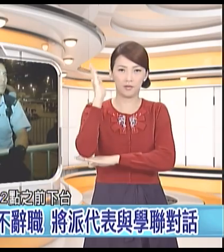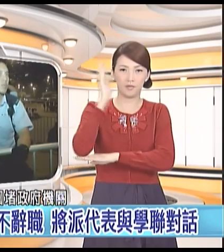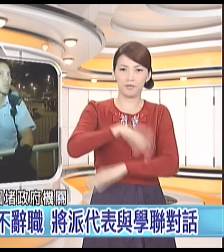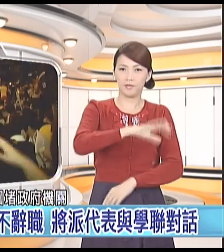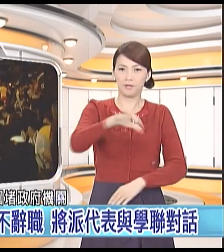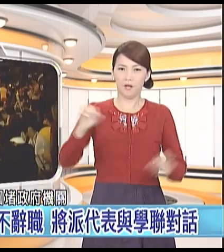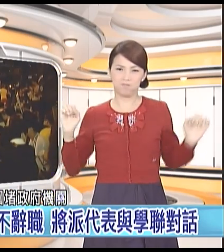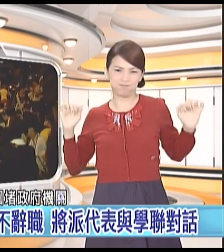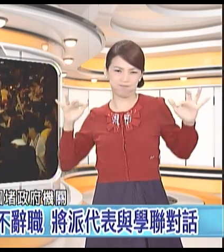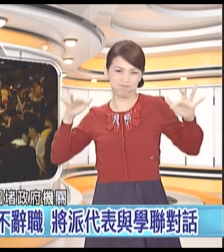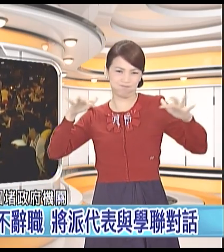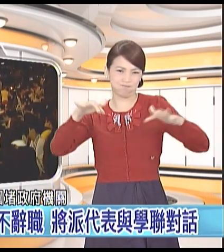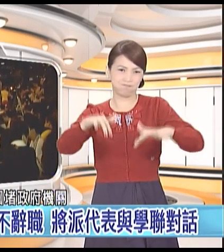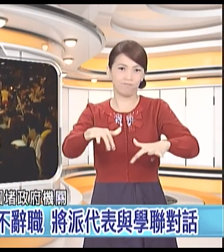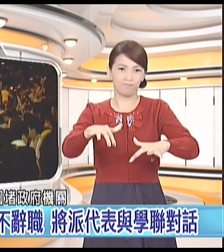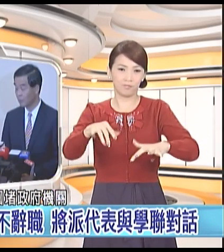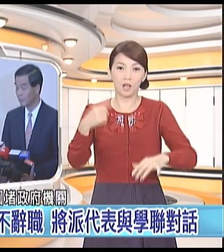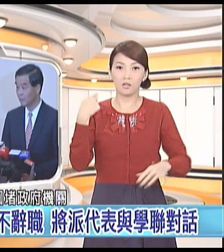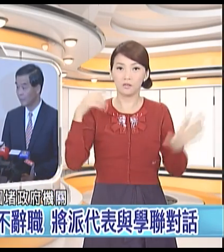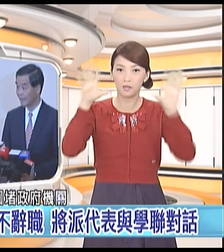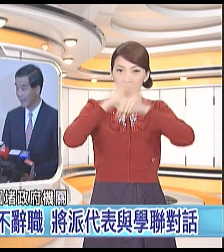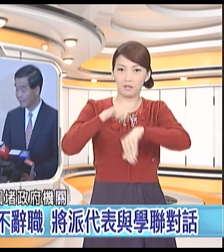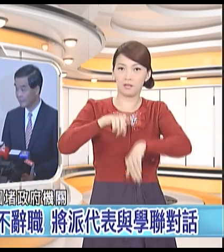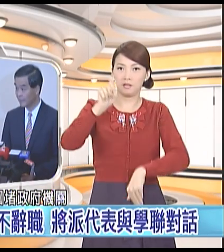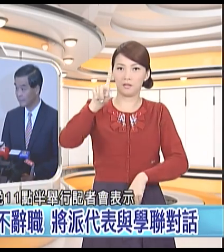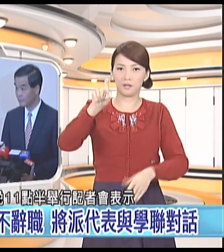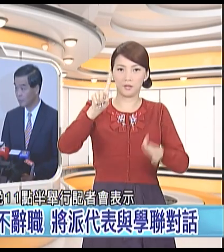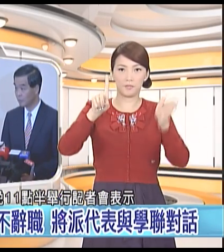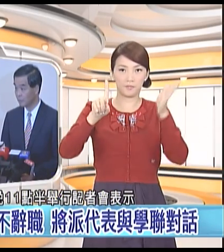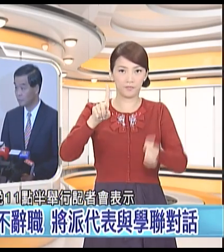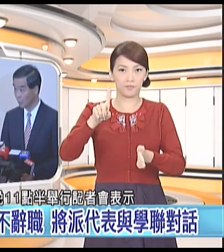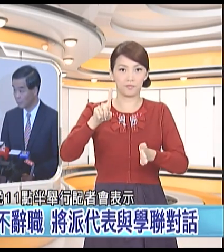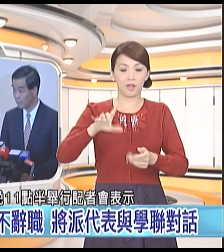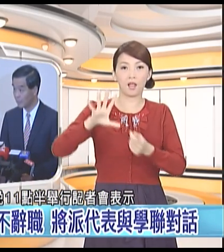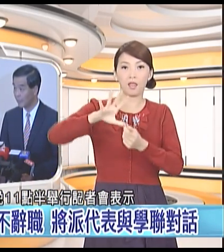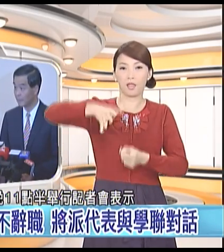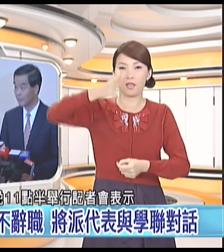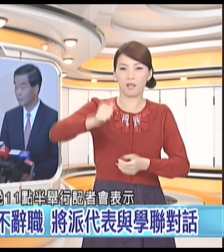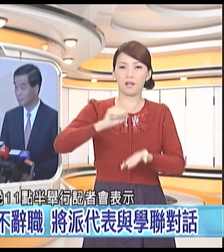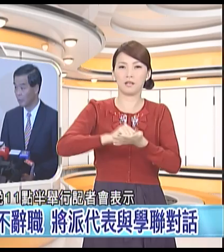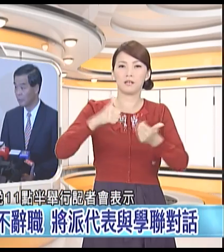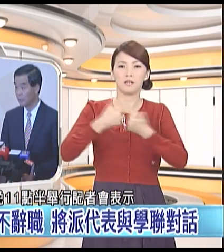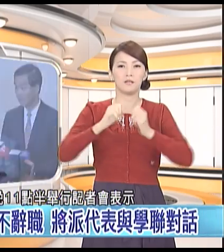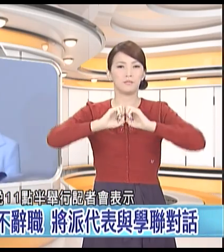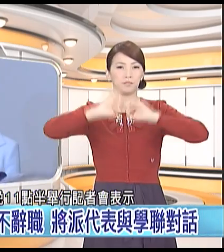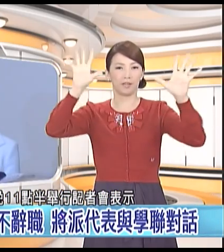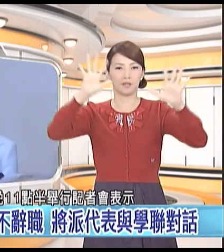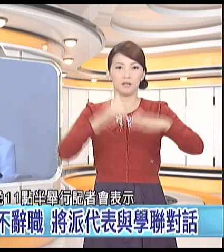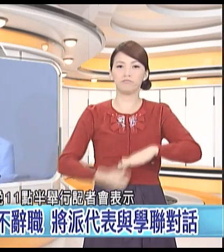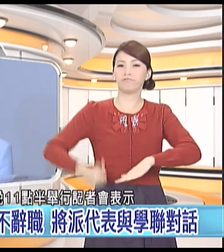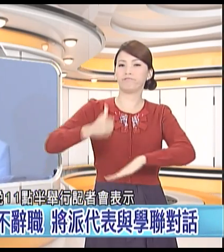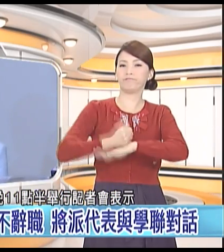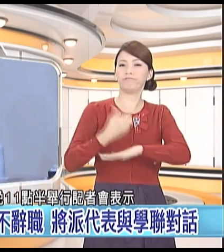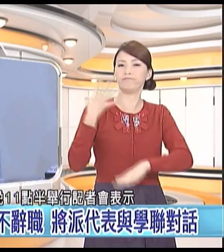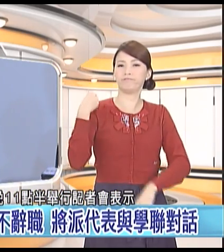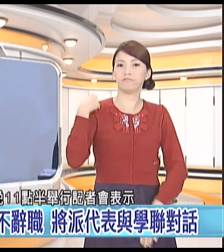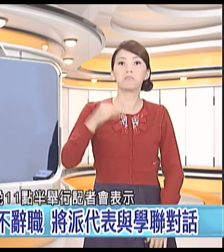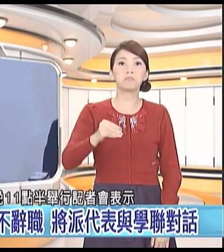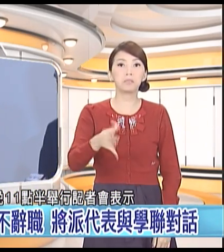则就要围堵政府机关。梁振英昨天晚上11点半举行记者会，表示他